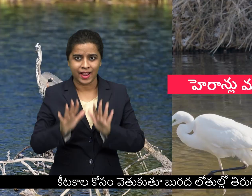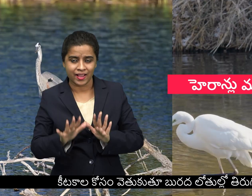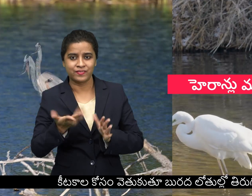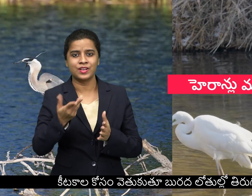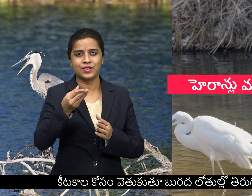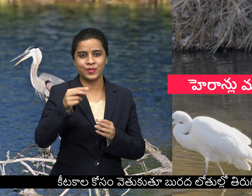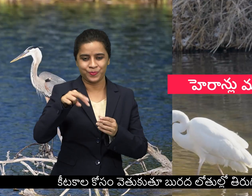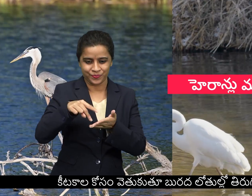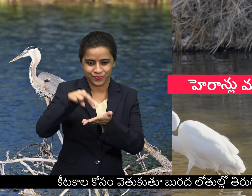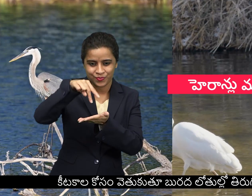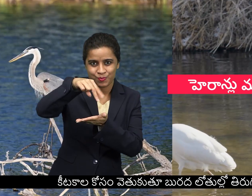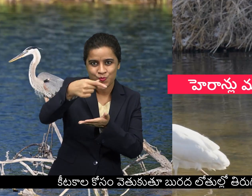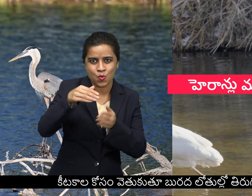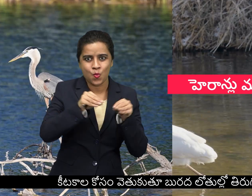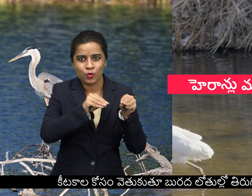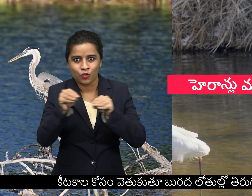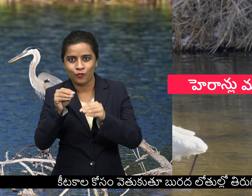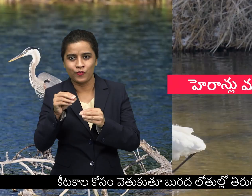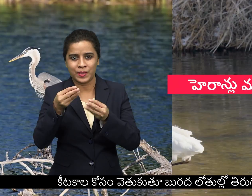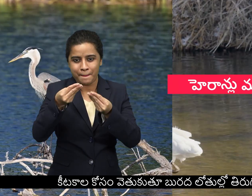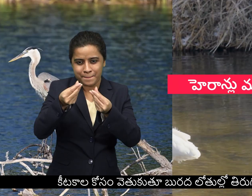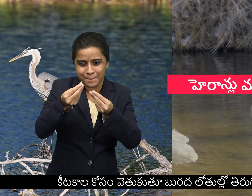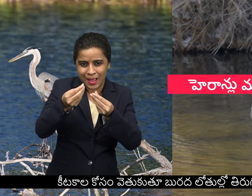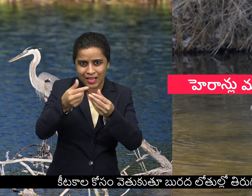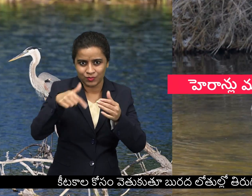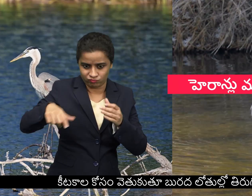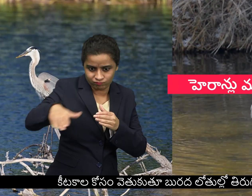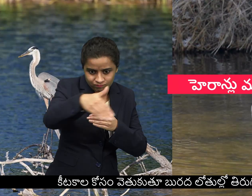కీటకాల కోసం వెతుకుతూ బురద లోతుల్లో తిరుగుతాయి.